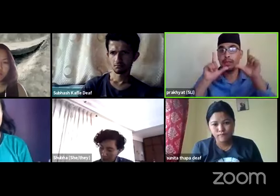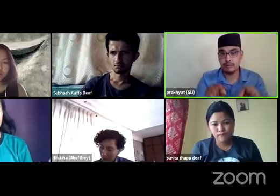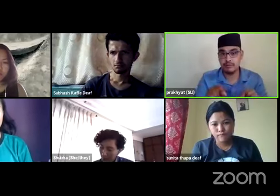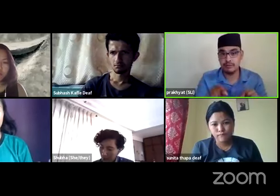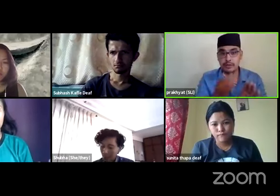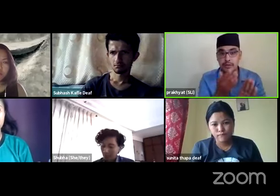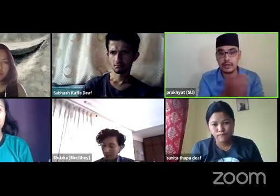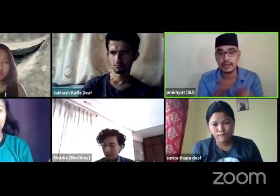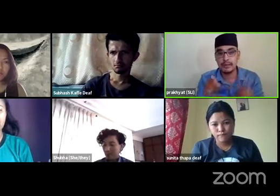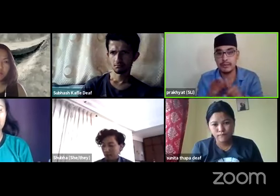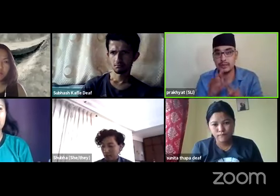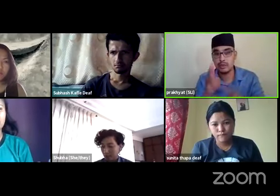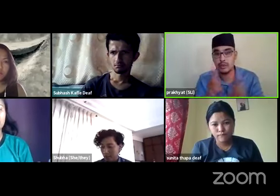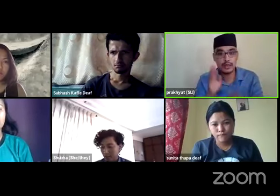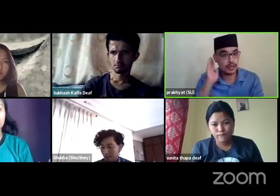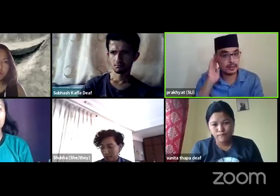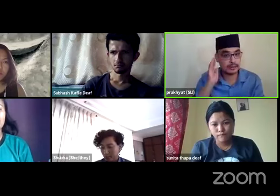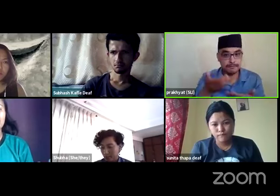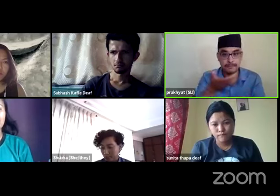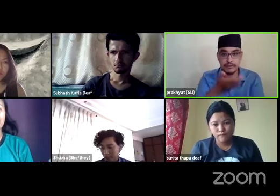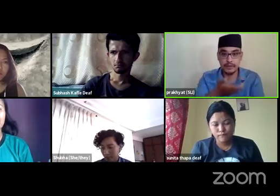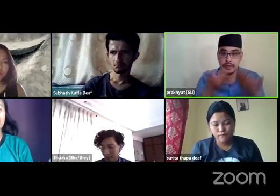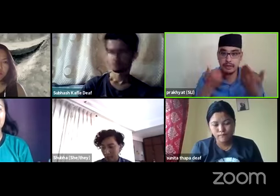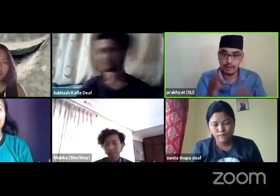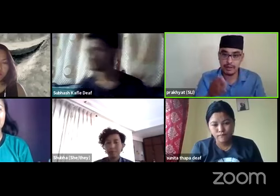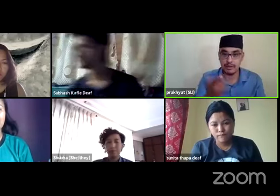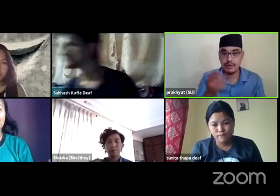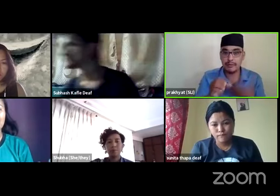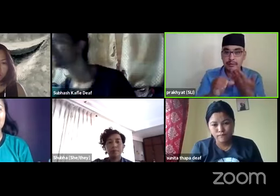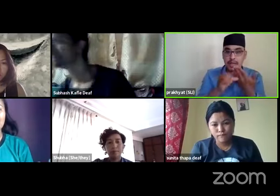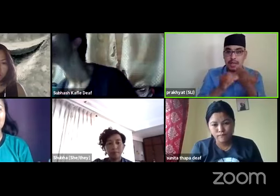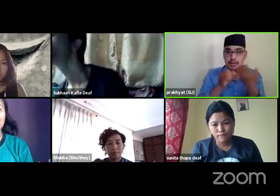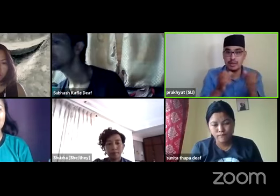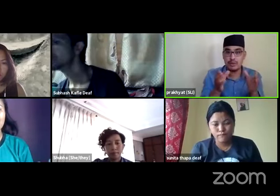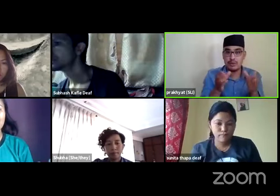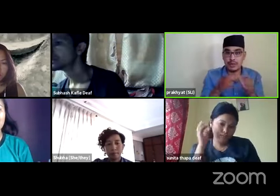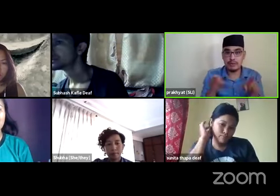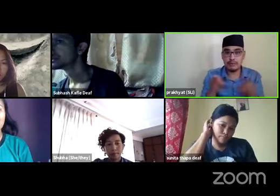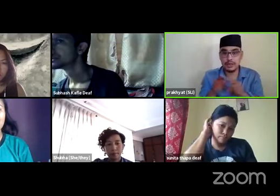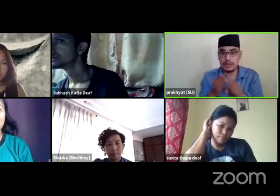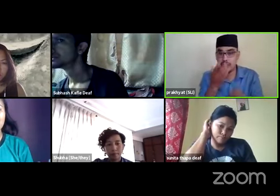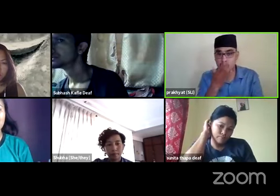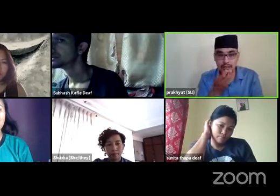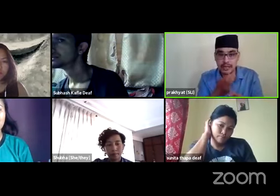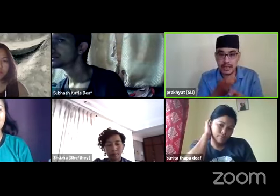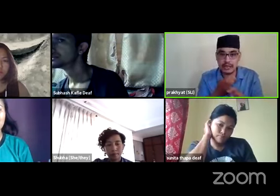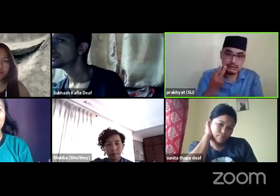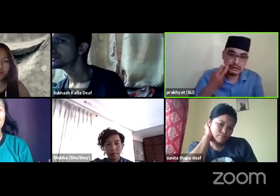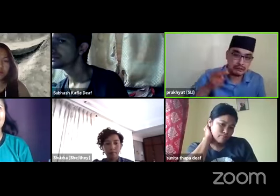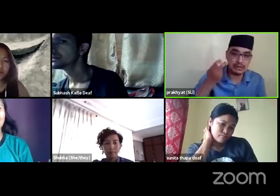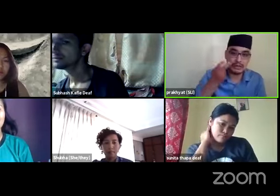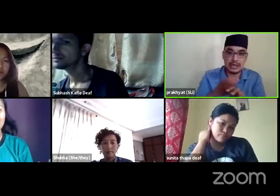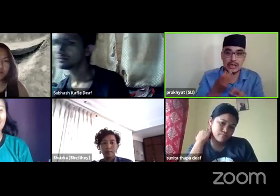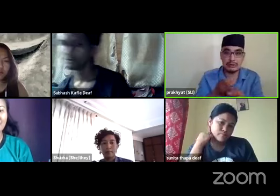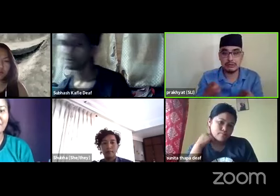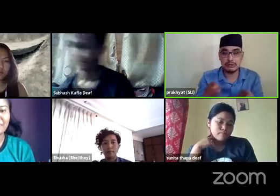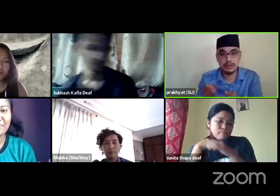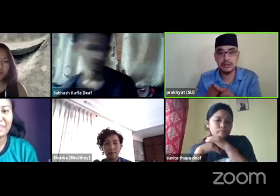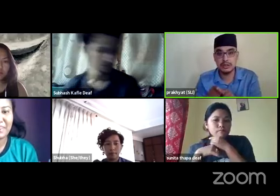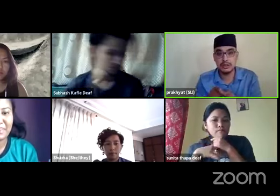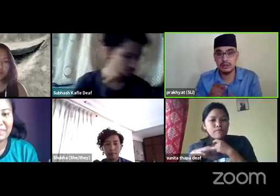यो इन्टिजिबिलिटी र डबल मार्जिनलाइजेसनले गर्दाखेरि प्रब्लमहरू एकदम सिभियर हुन्छ हो र सेक्सुअलिटी भन्ने